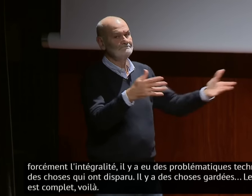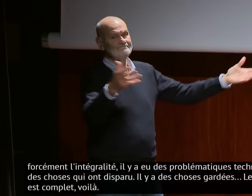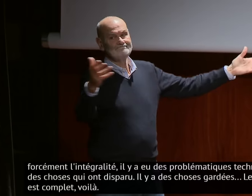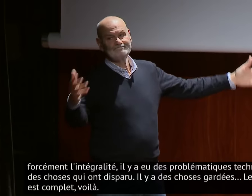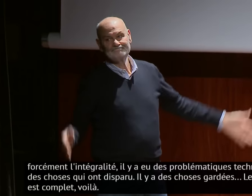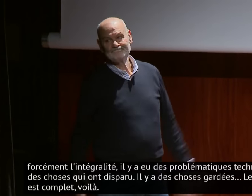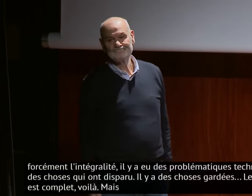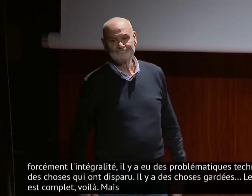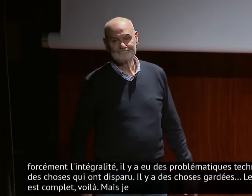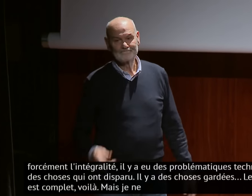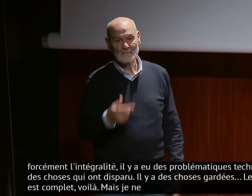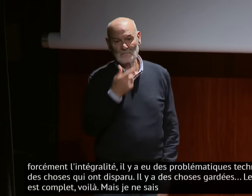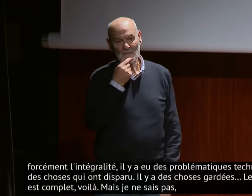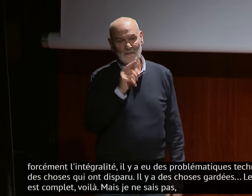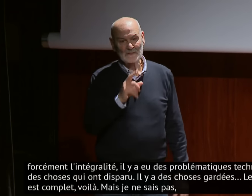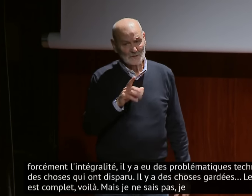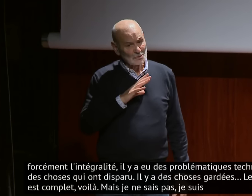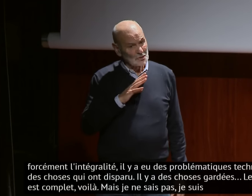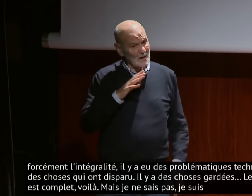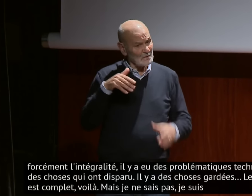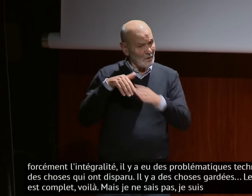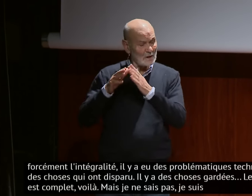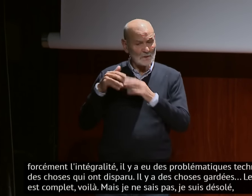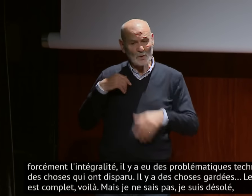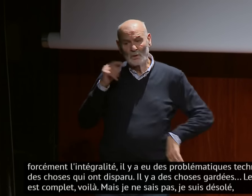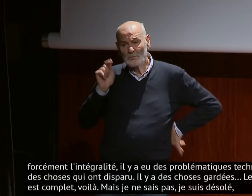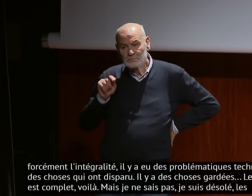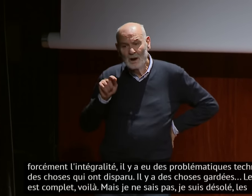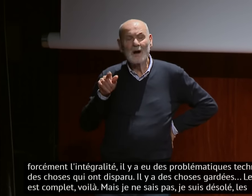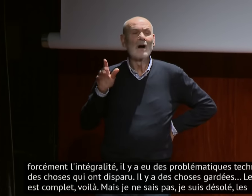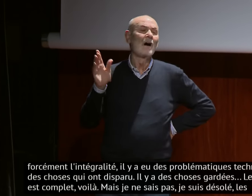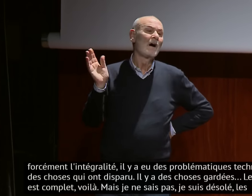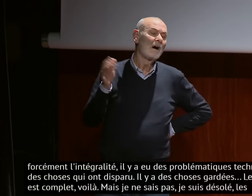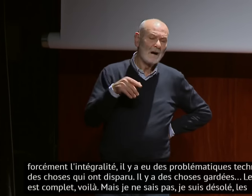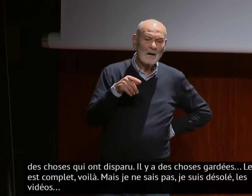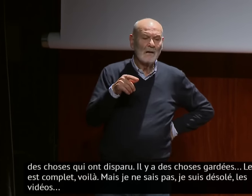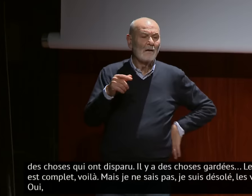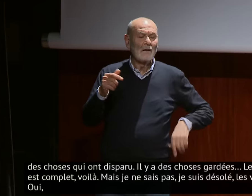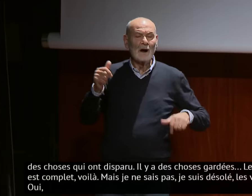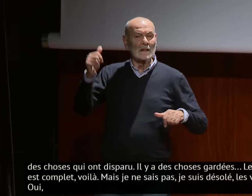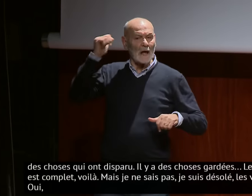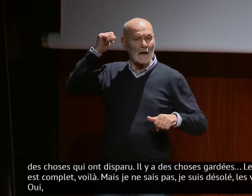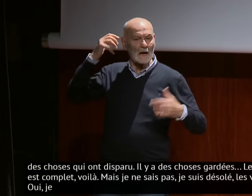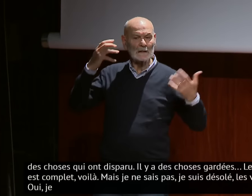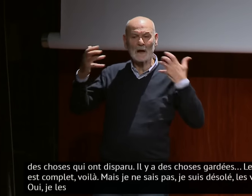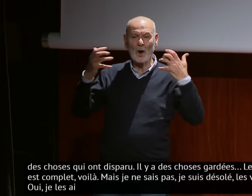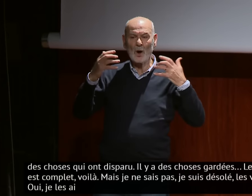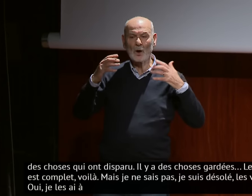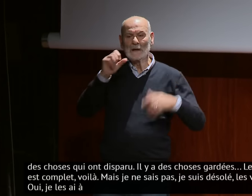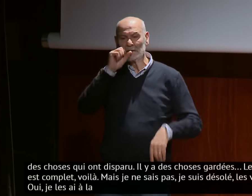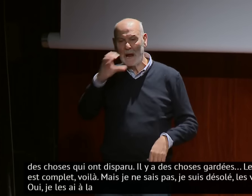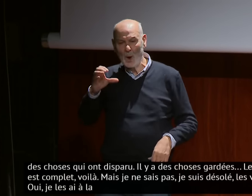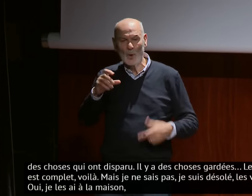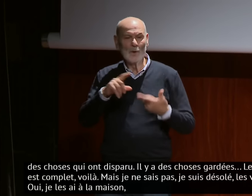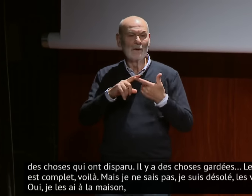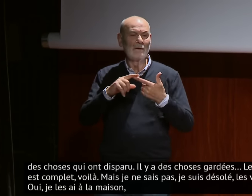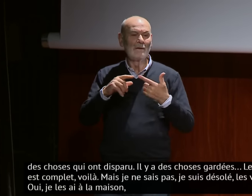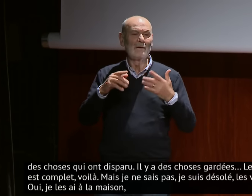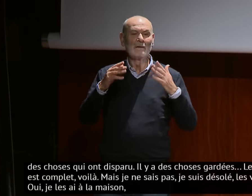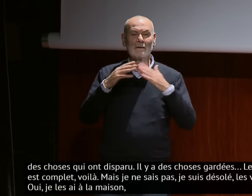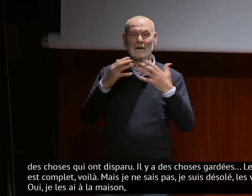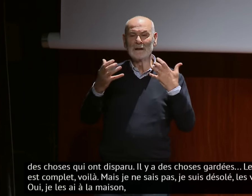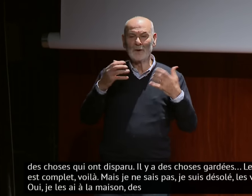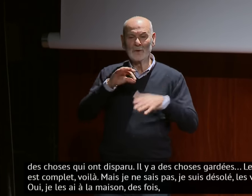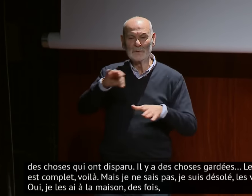je suis désolée. Les vidéos, elles sont... oui, je les ai à la maison. Des fois, je me dis, ben... alors des